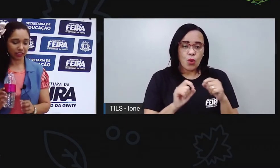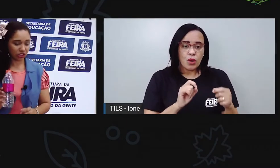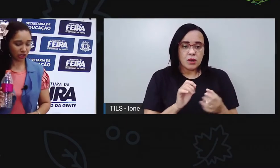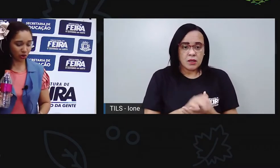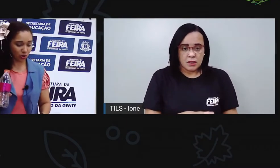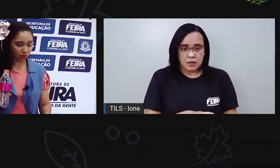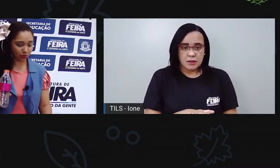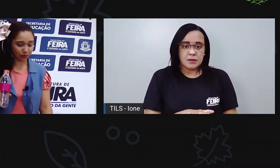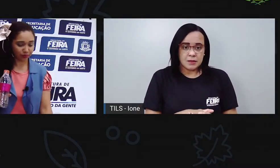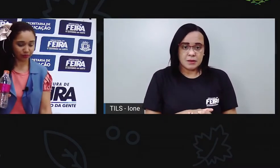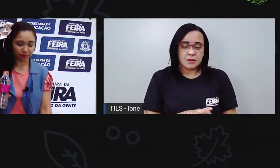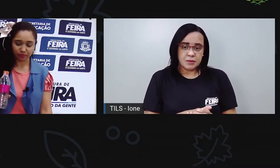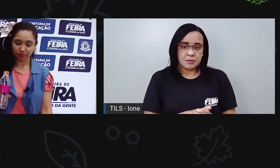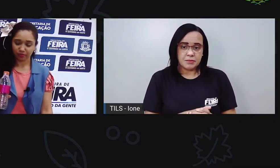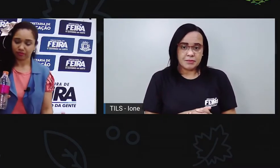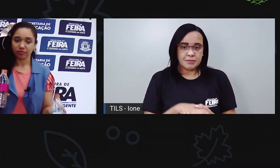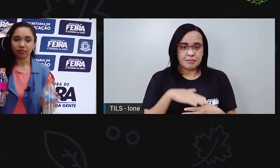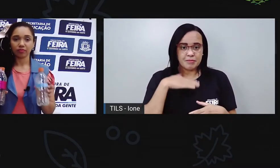A mamãe chegou,